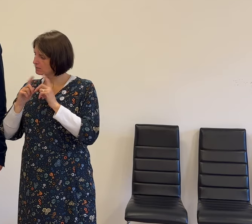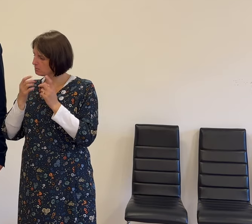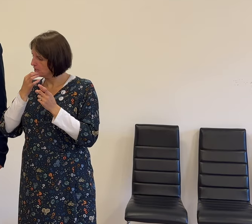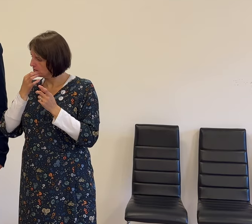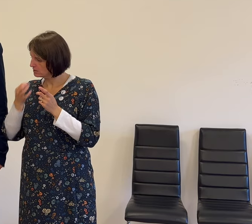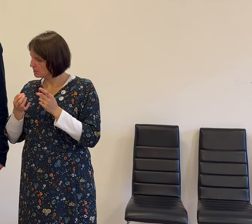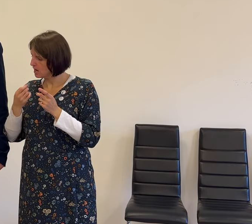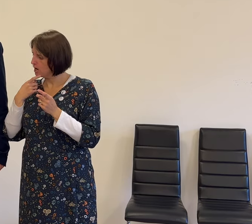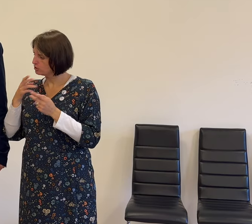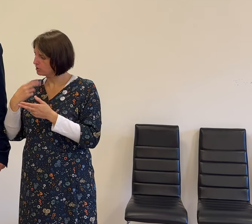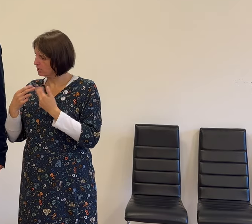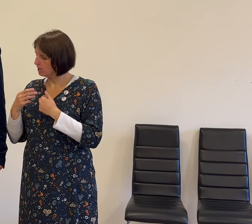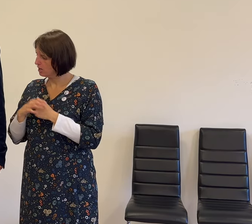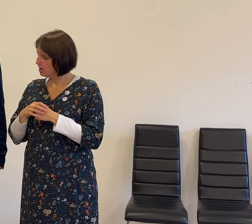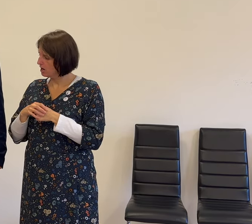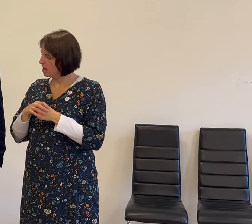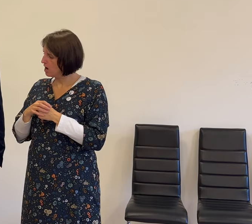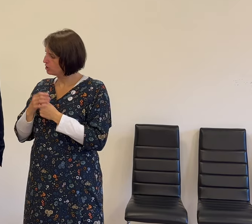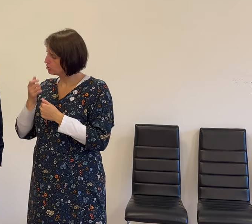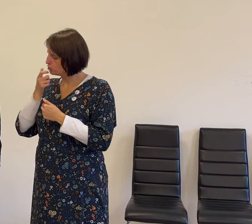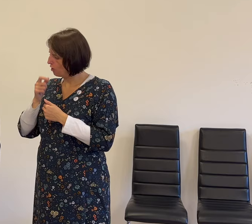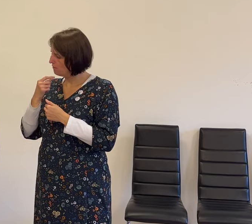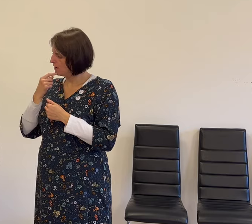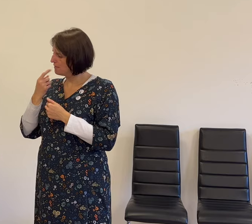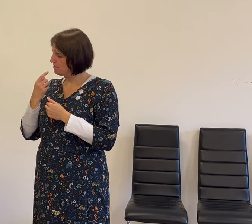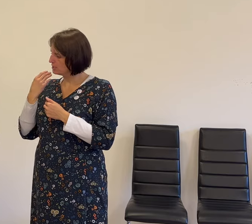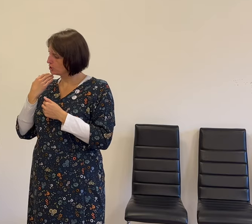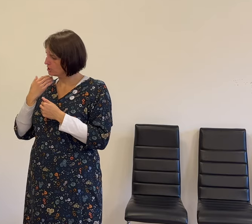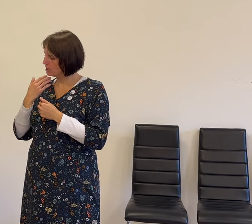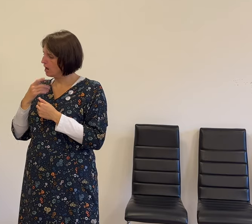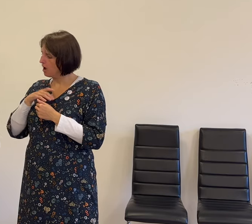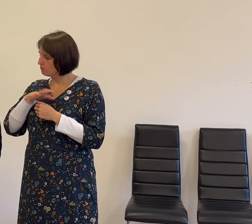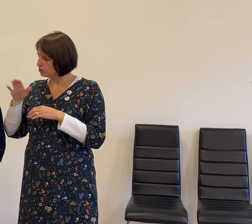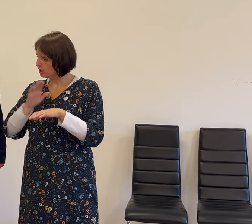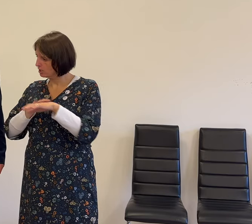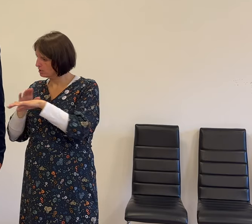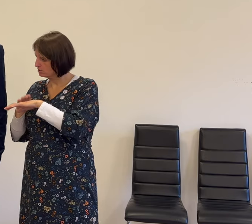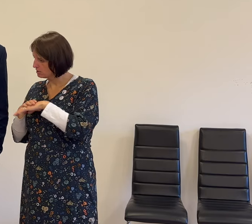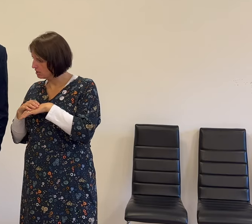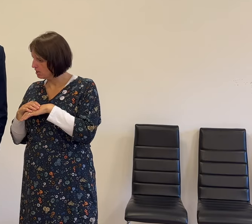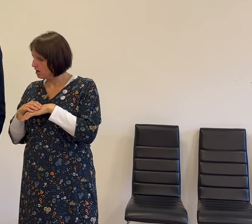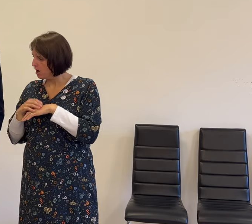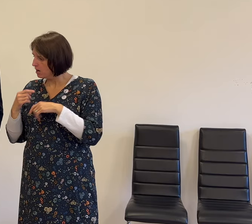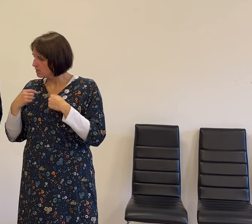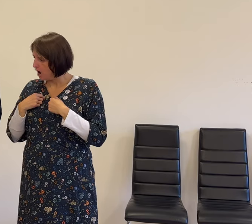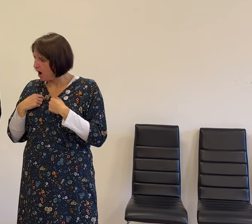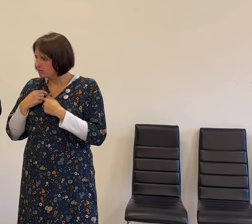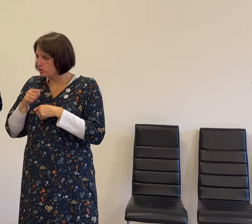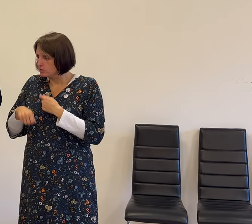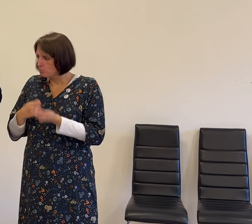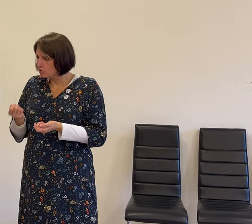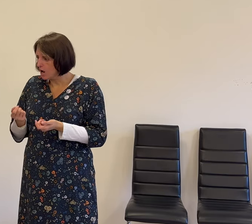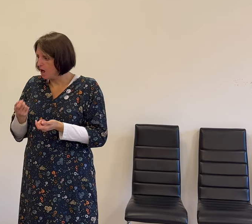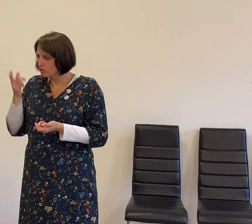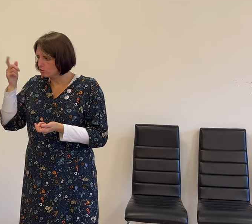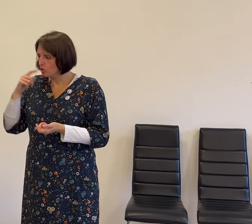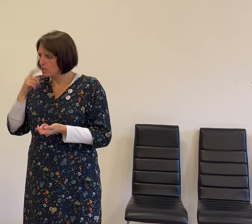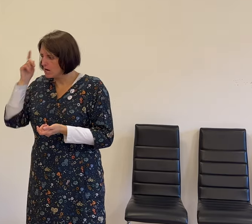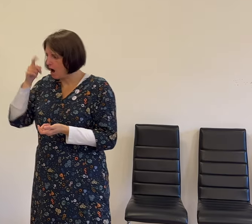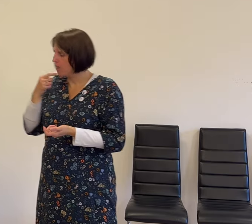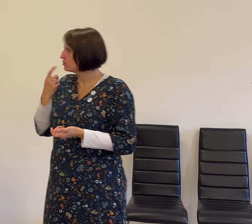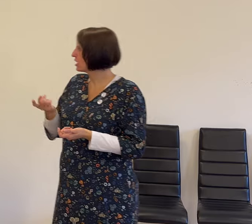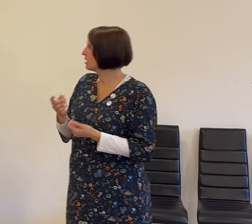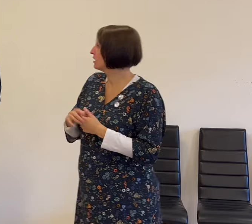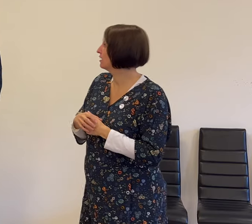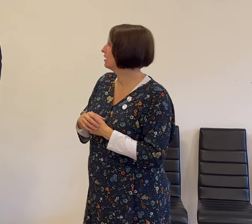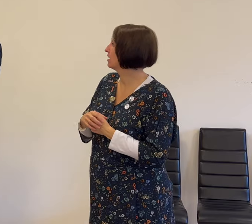poprvé. Slova, která David promluvil, se roznesla, hlásili je Saulovi a on ho přijal. A všimněte si, na